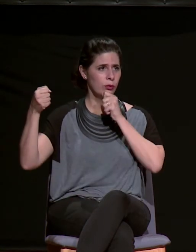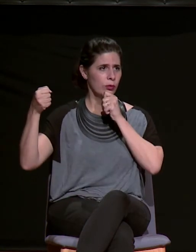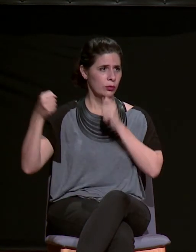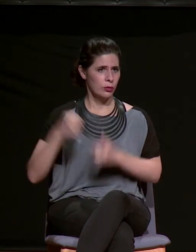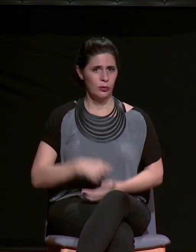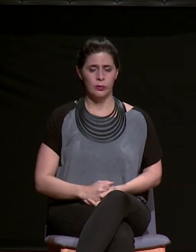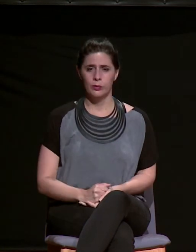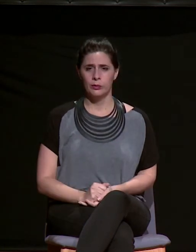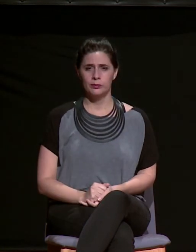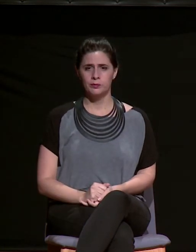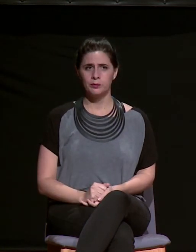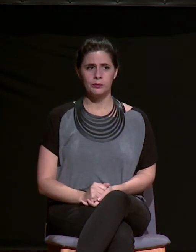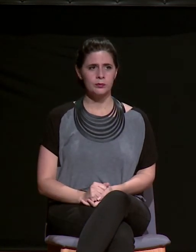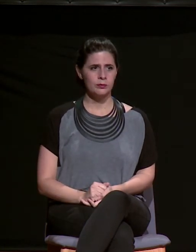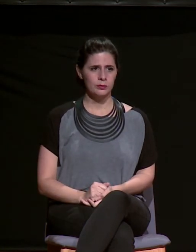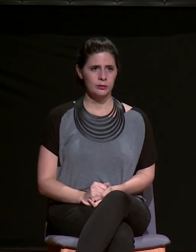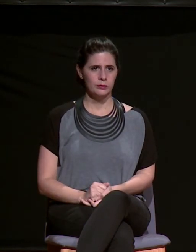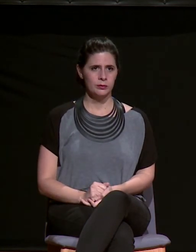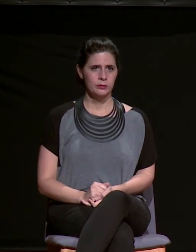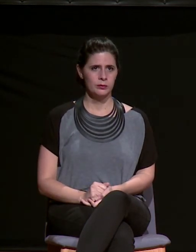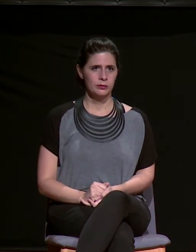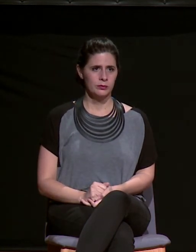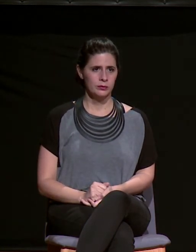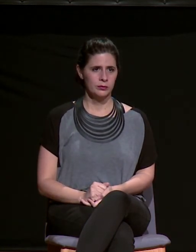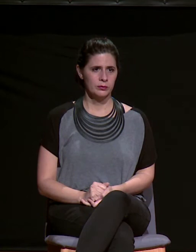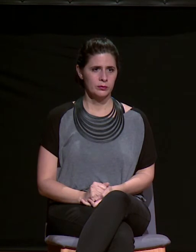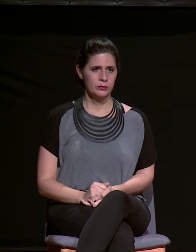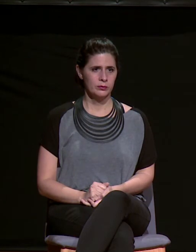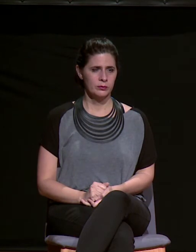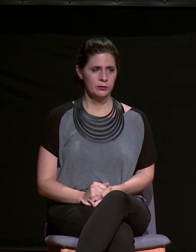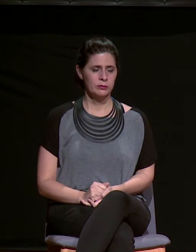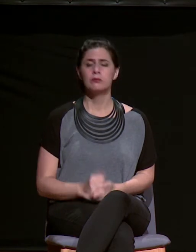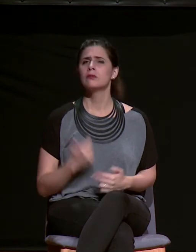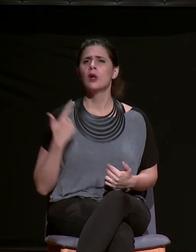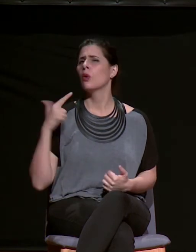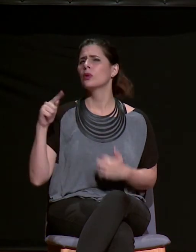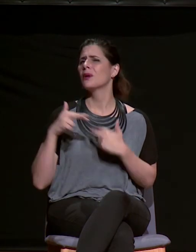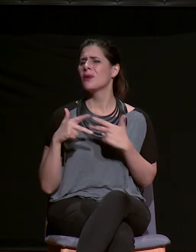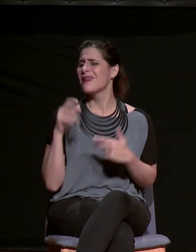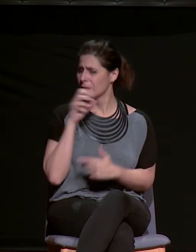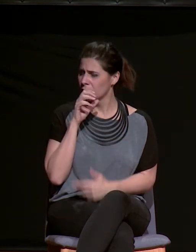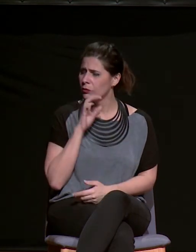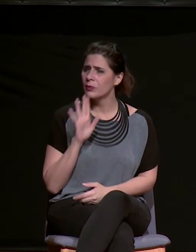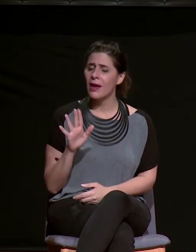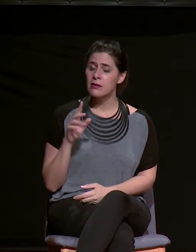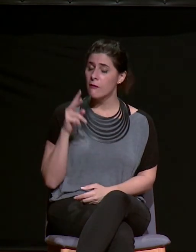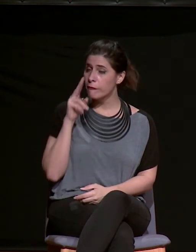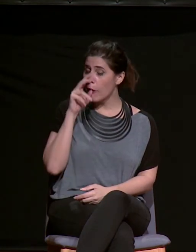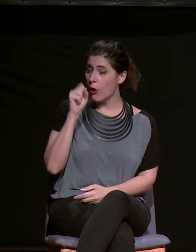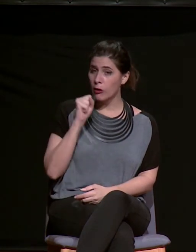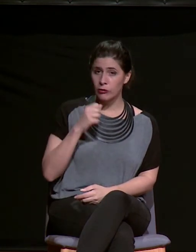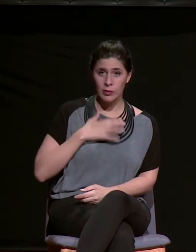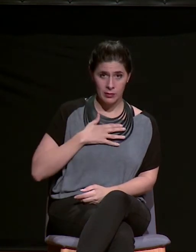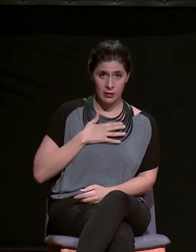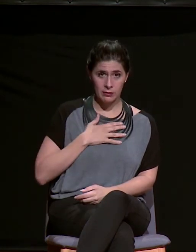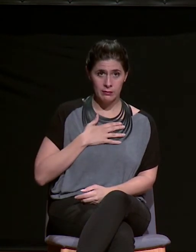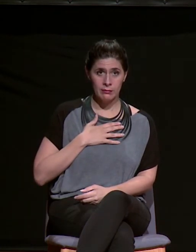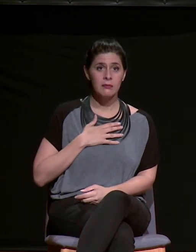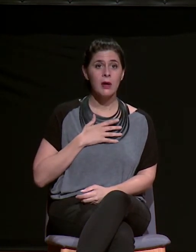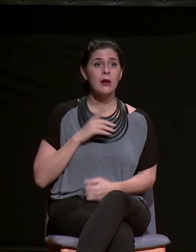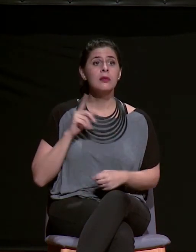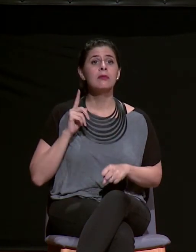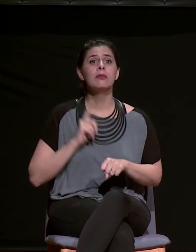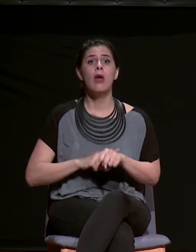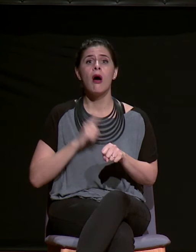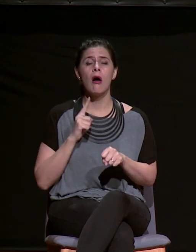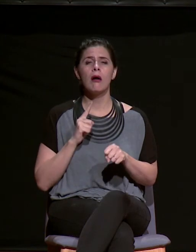a pergunta. Beleza? E outra coisa, rapidinho, que ficou muito forte para mim também, foi quando você começou a